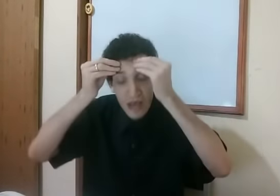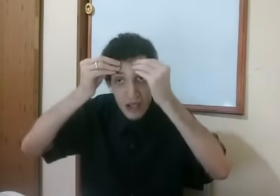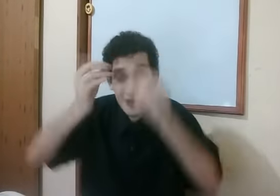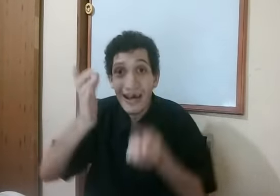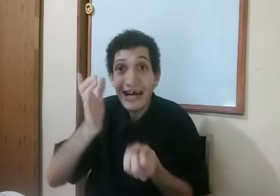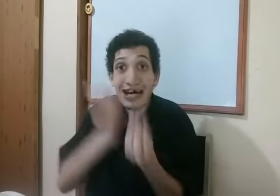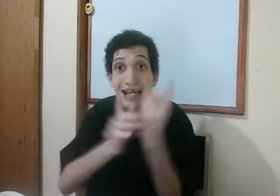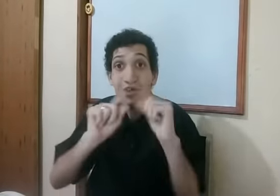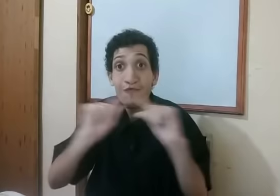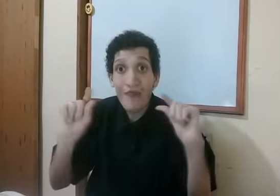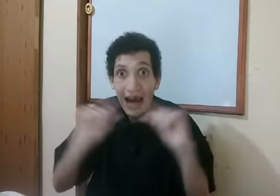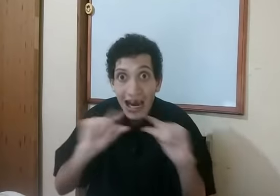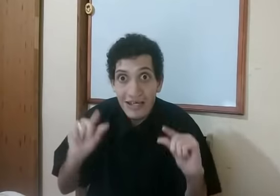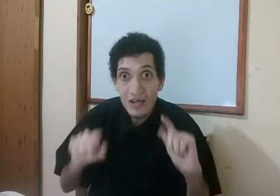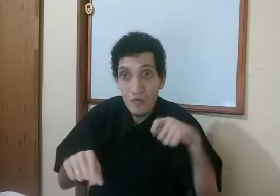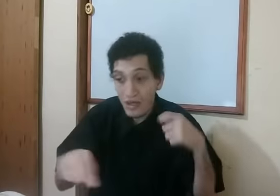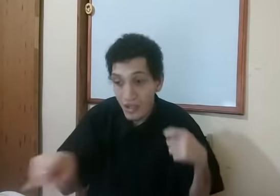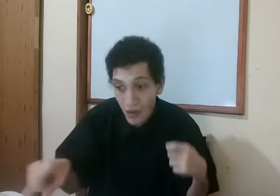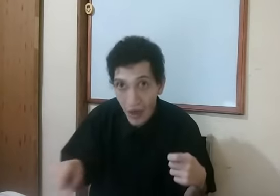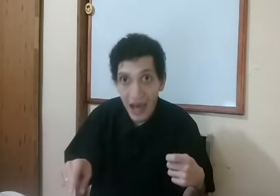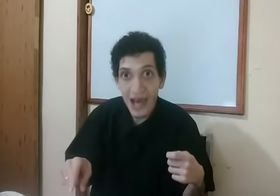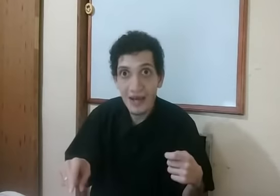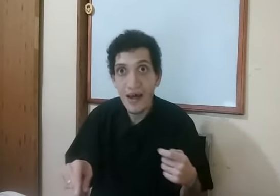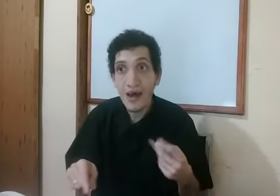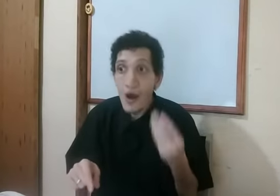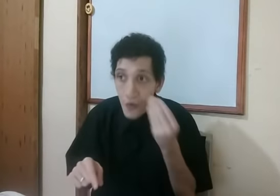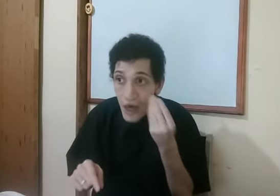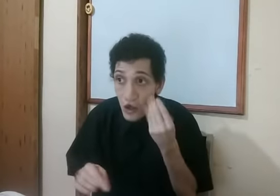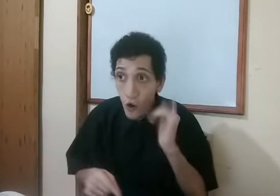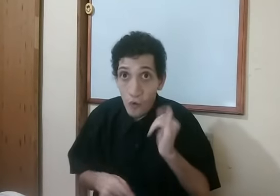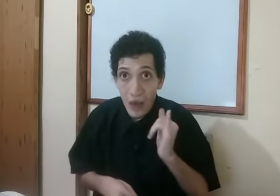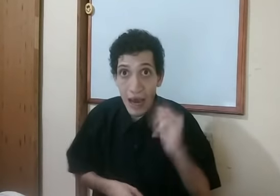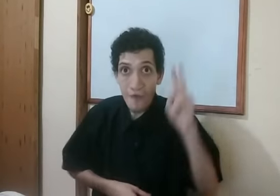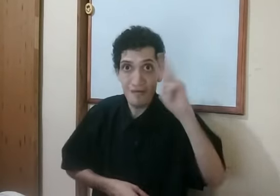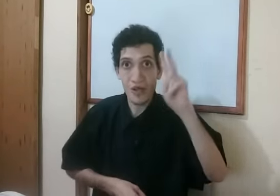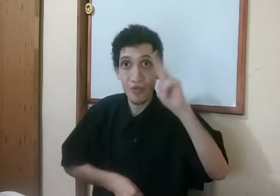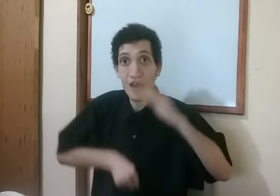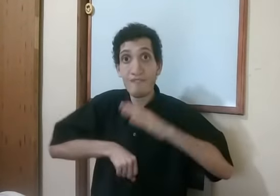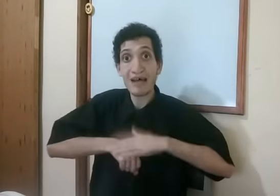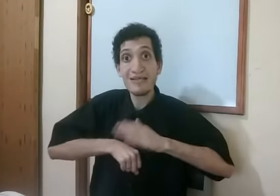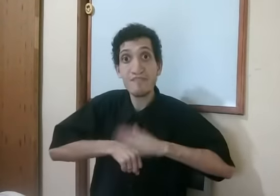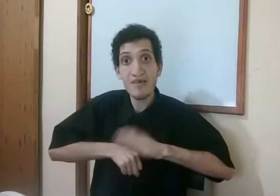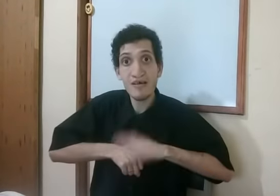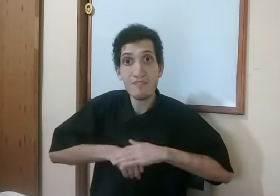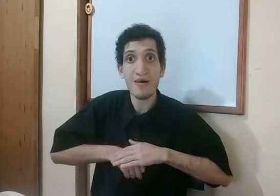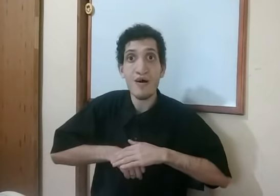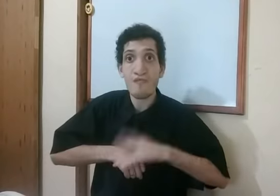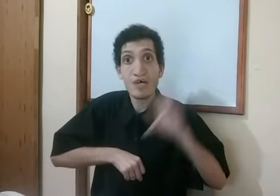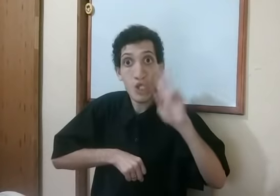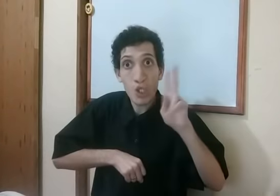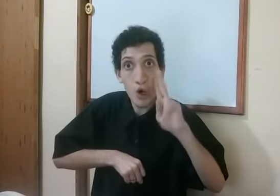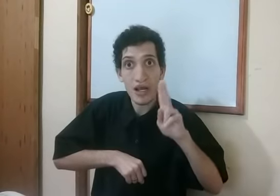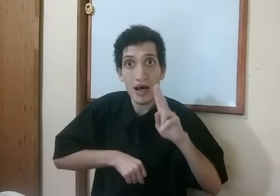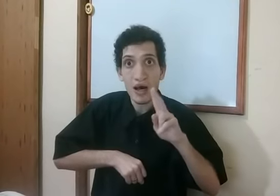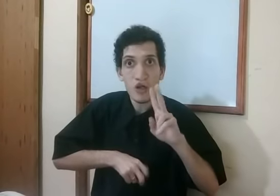somente crie frases com esses sinais, né? Tem que contar uma história para si mesmo, uma história sobre a